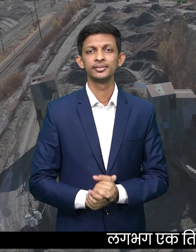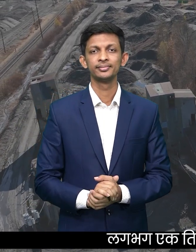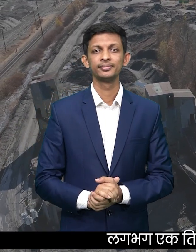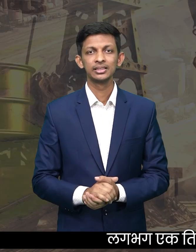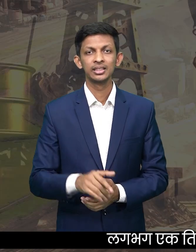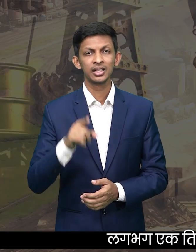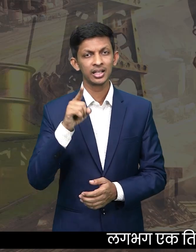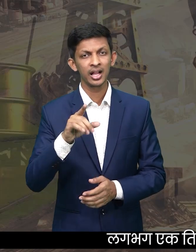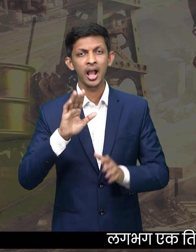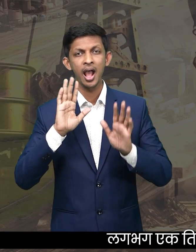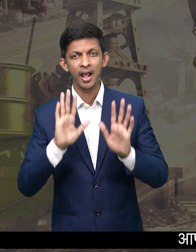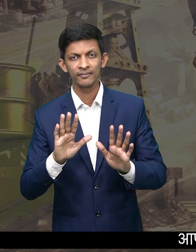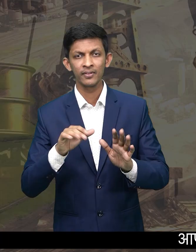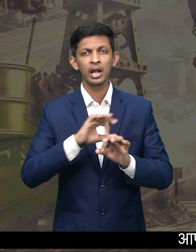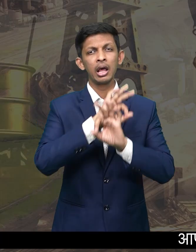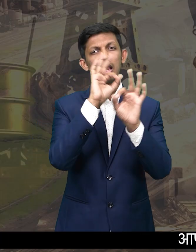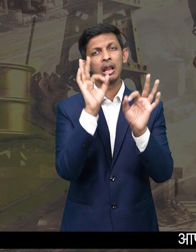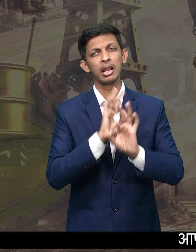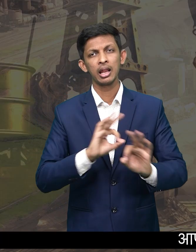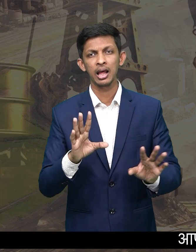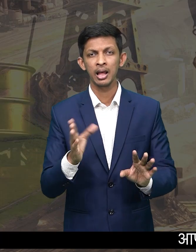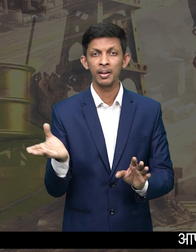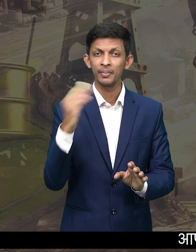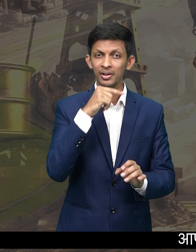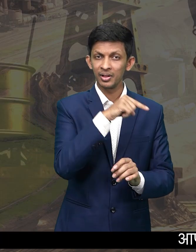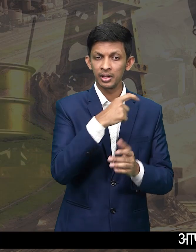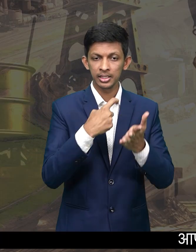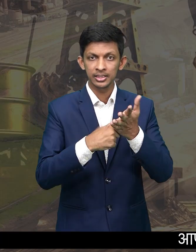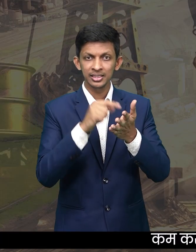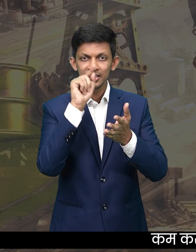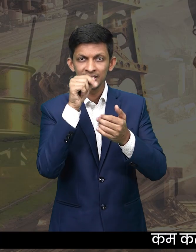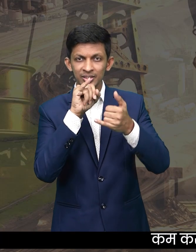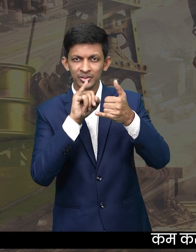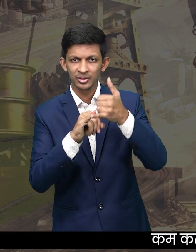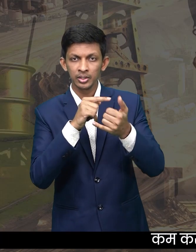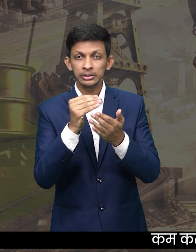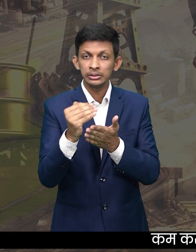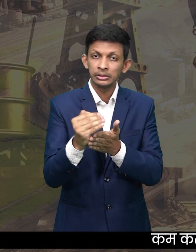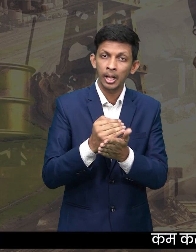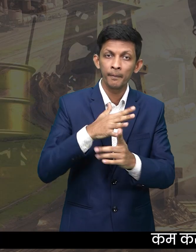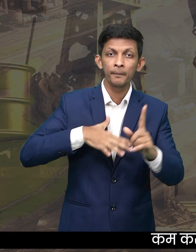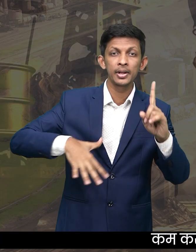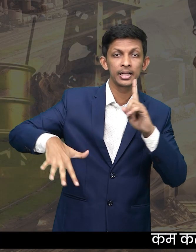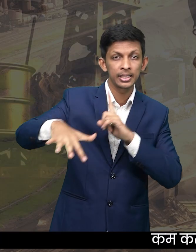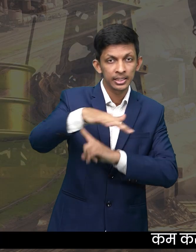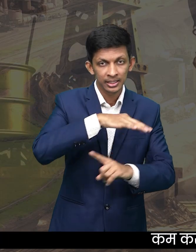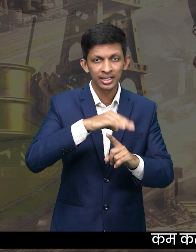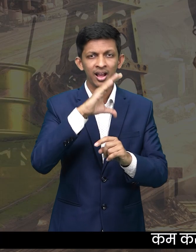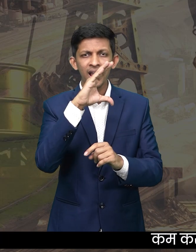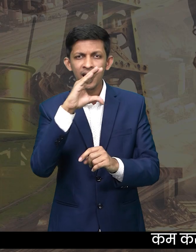से आता है। आप पहले से ही पर्यावरण को बचाने, कम करने, पुनः उपयोग करने